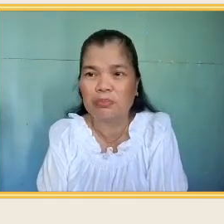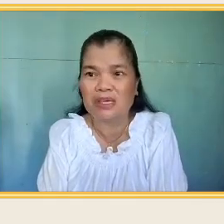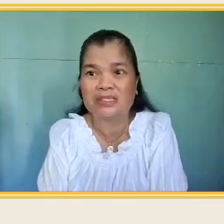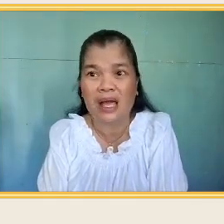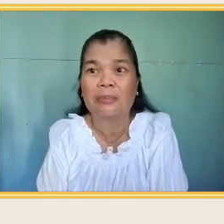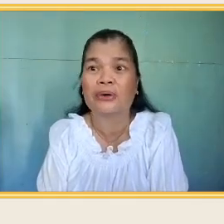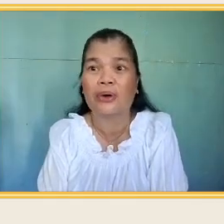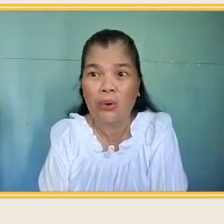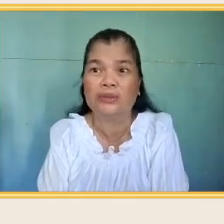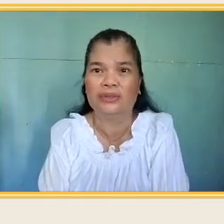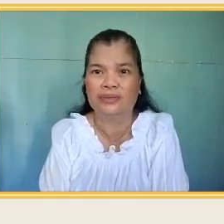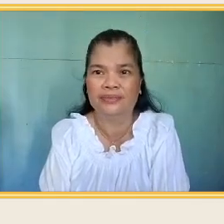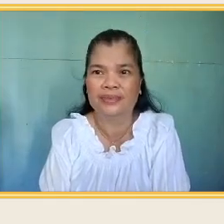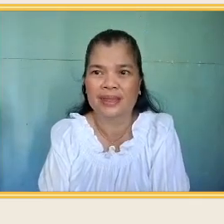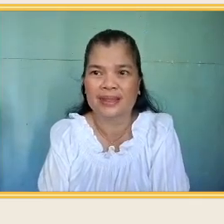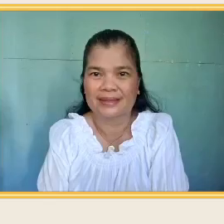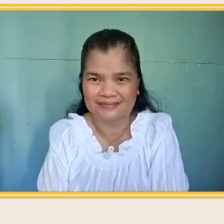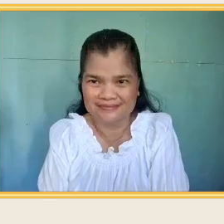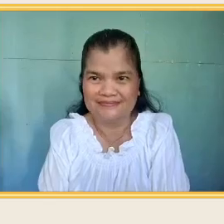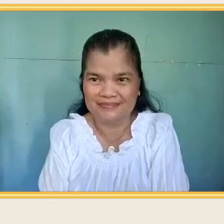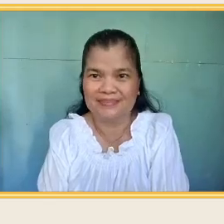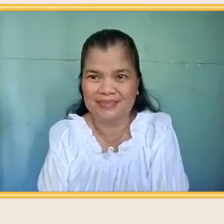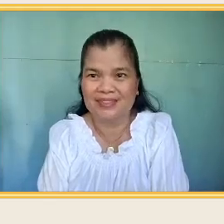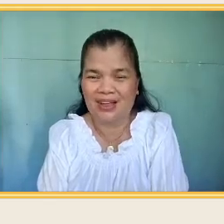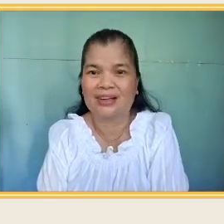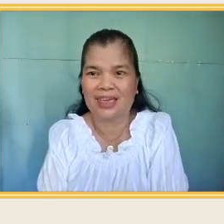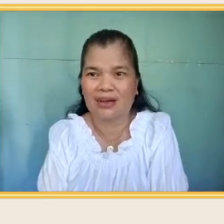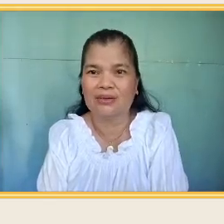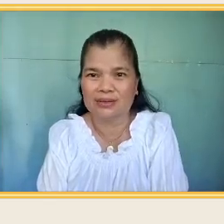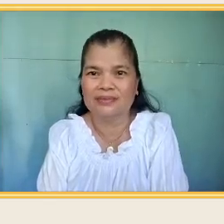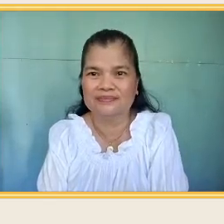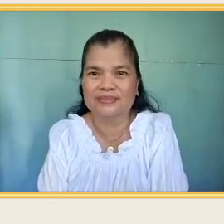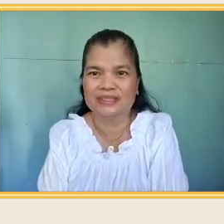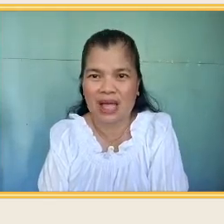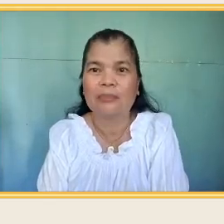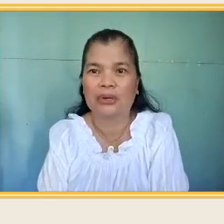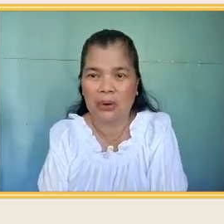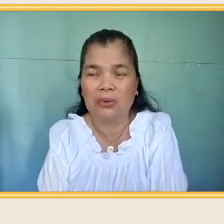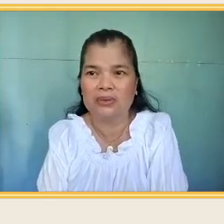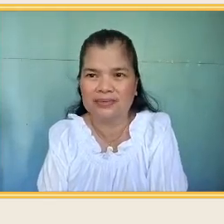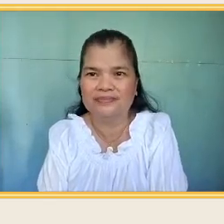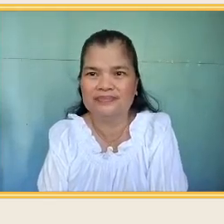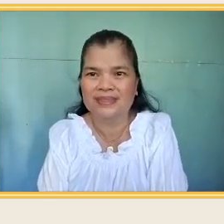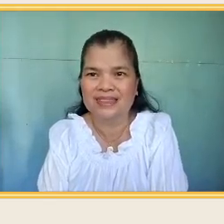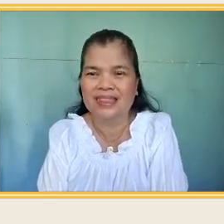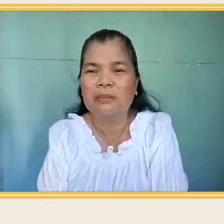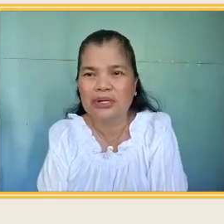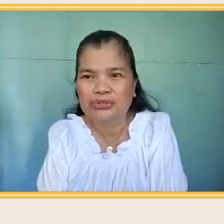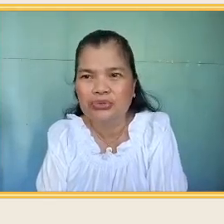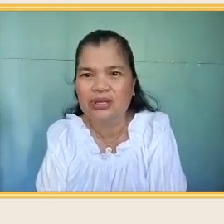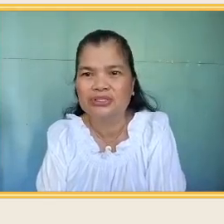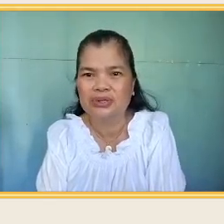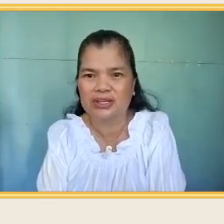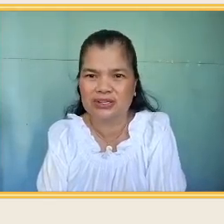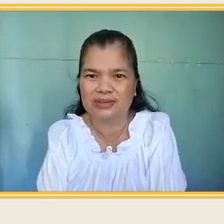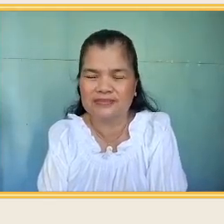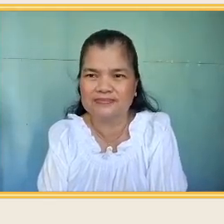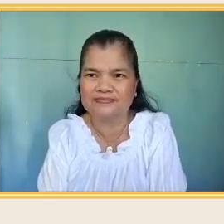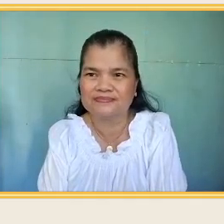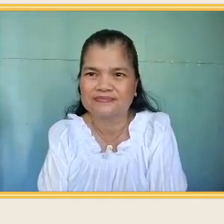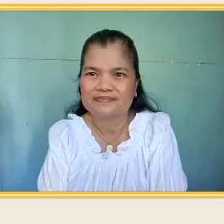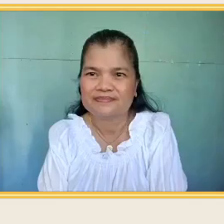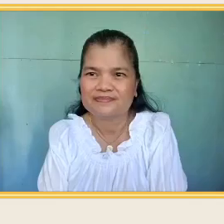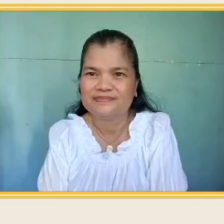down. Should be stop or hold. Stop. Hold. Okay. Stop. Hold. Stop or hold. Number 2